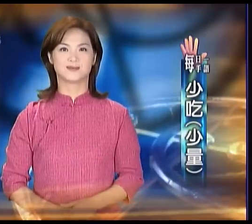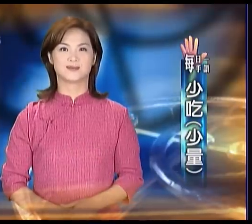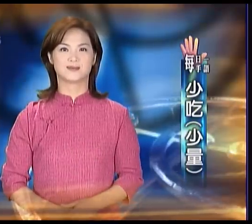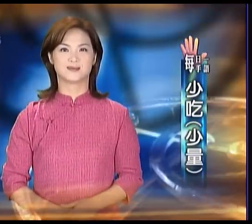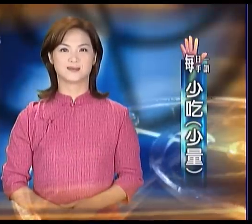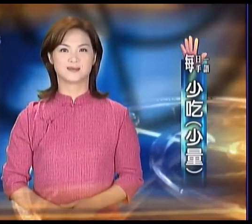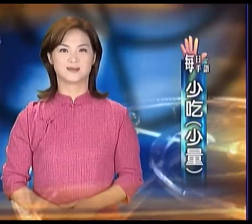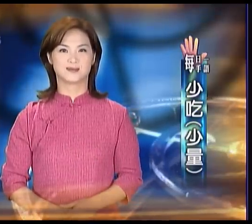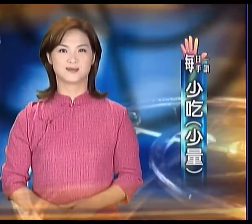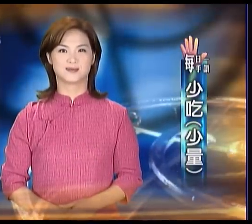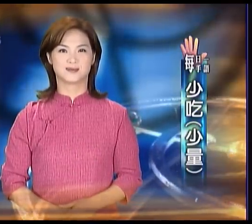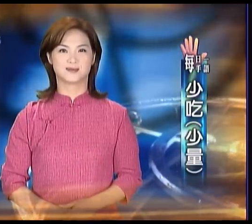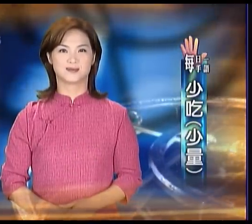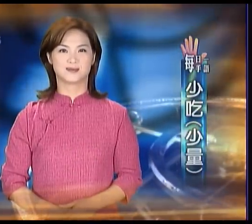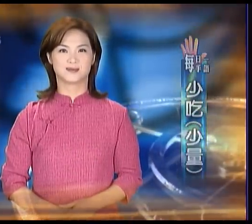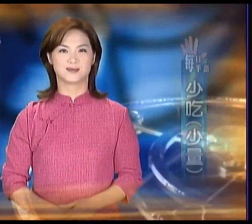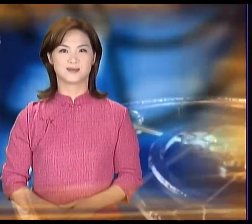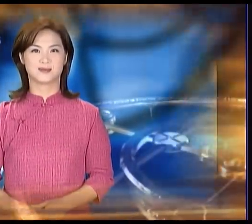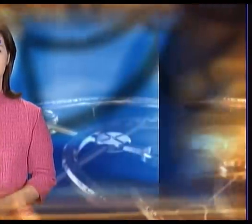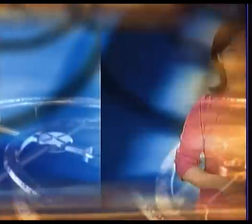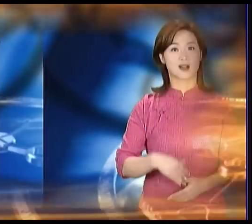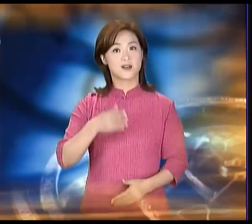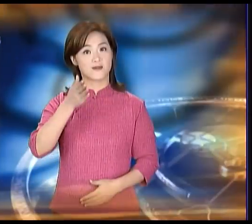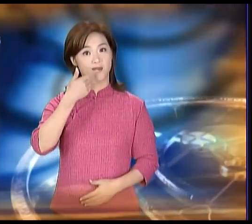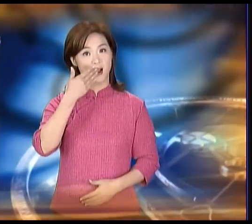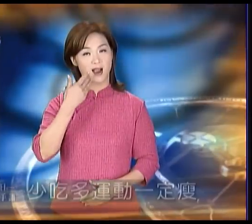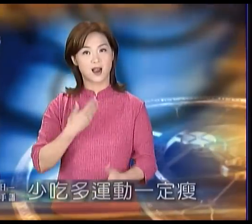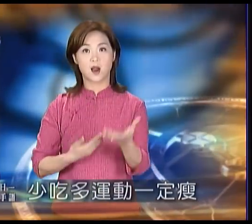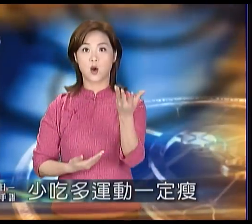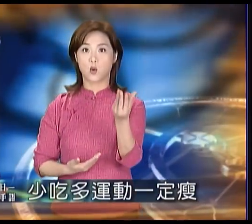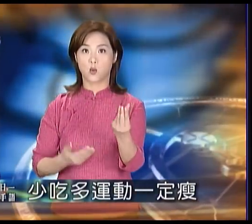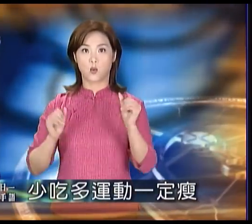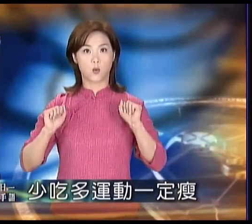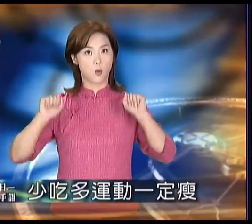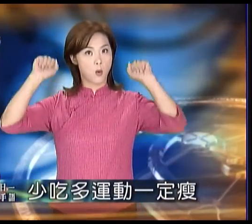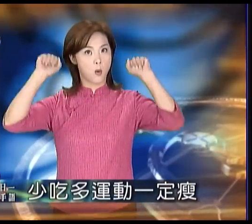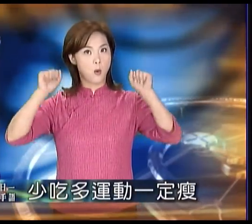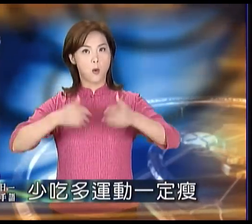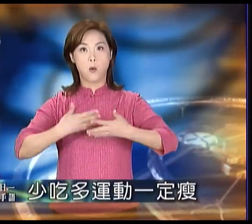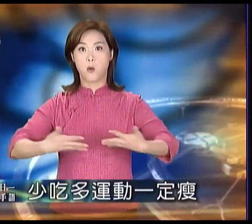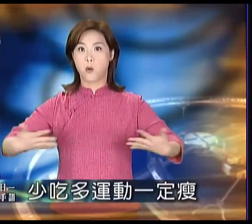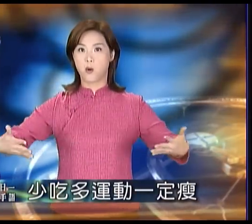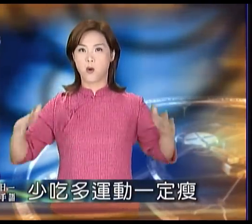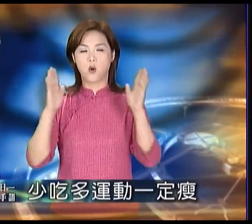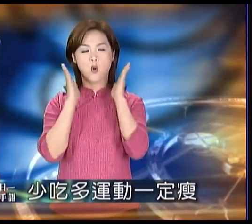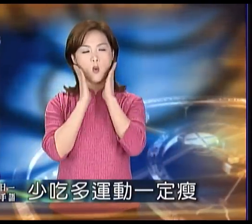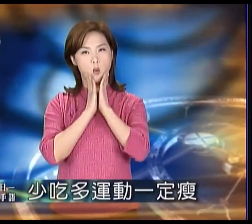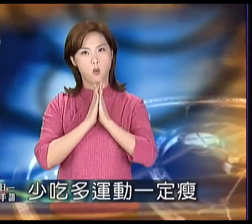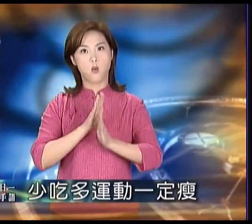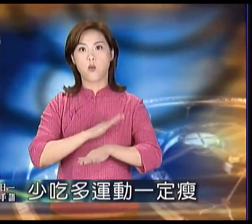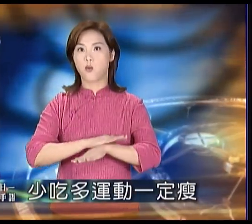不二法门。少吃多运动，一定会瘦。